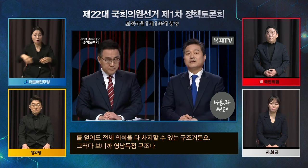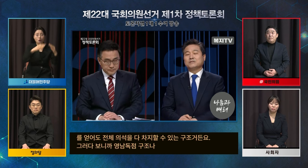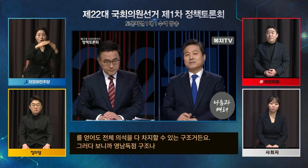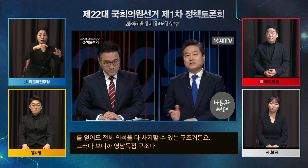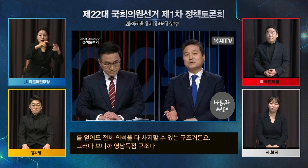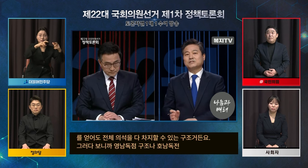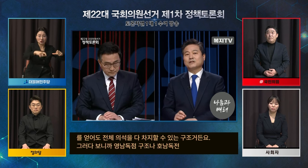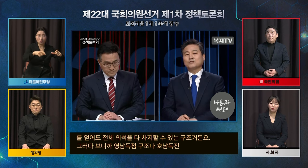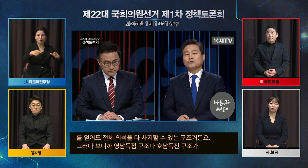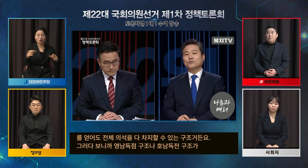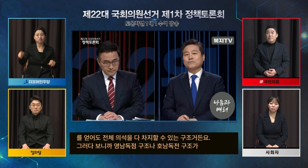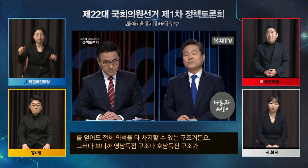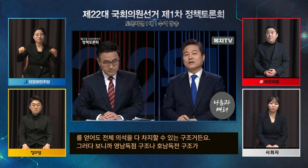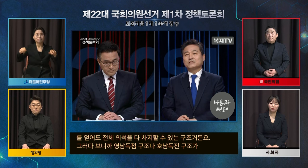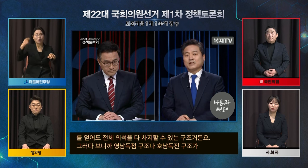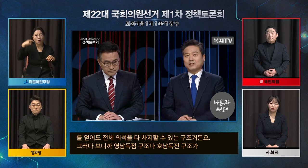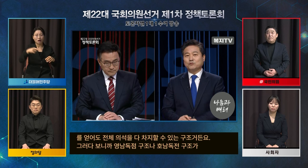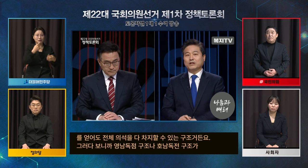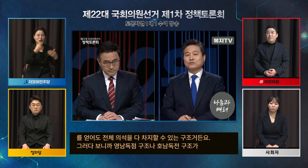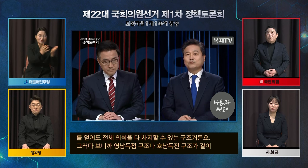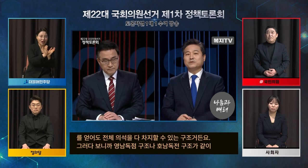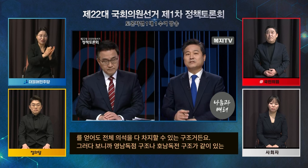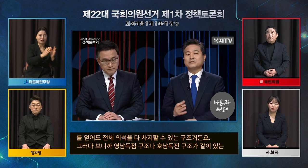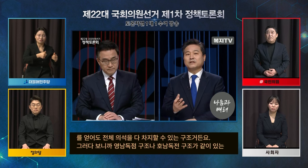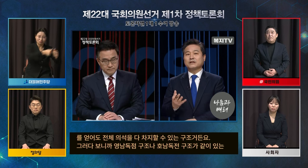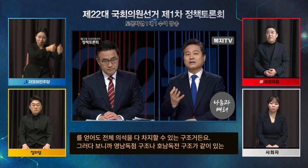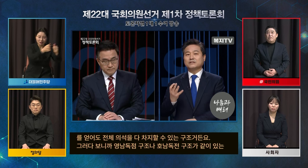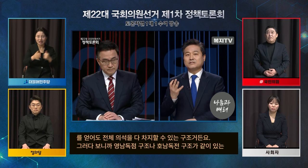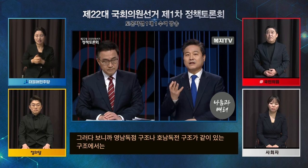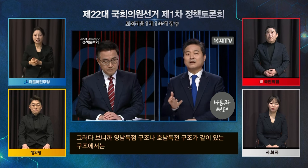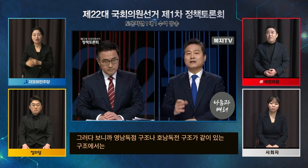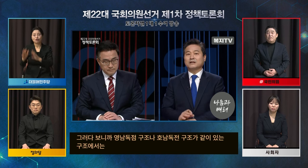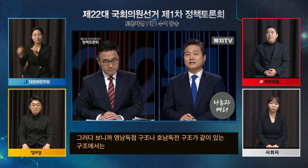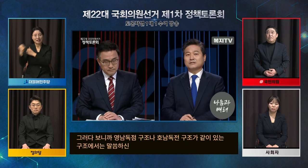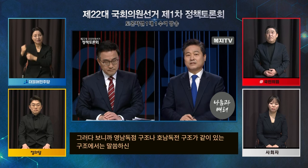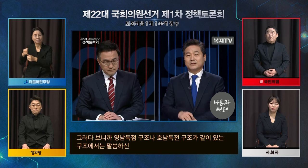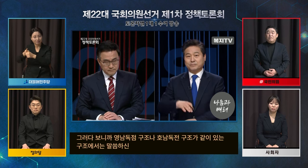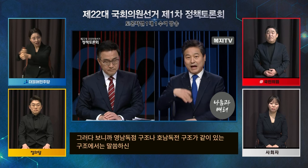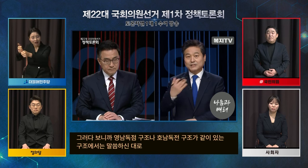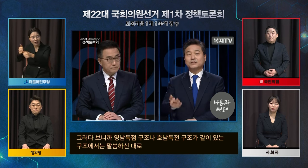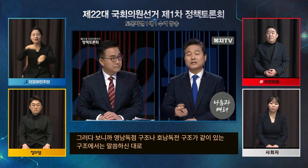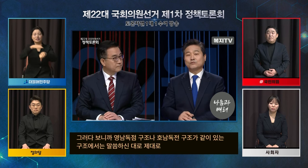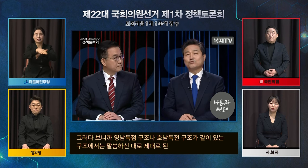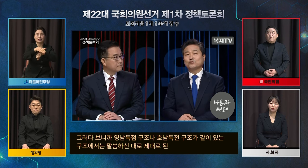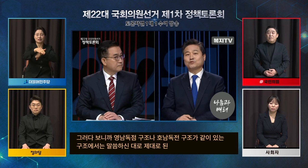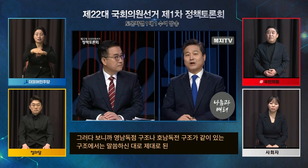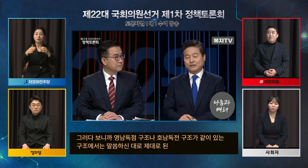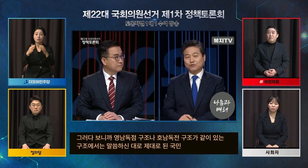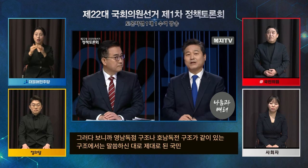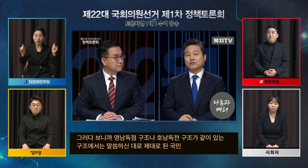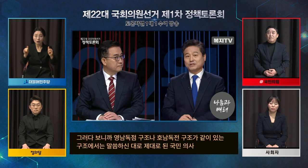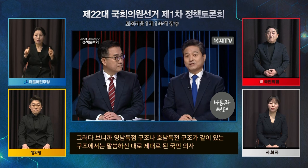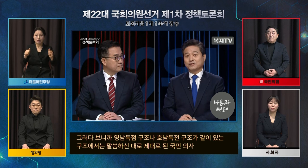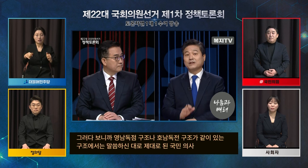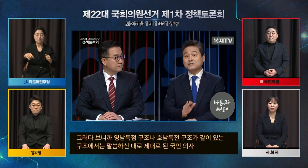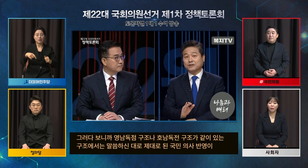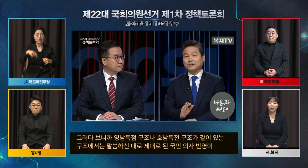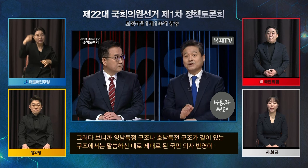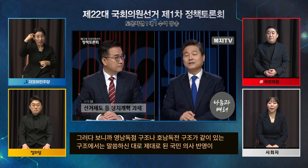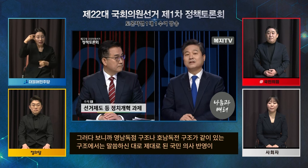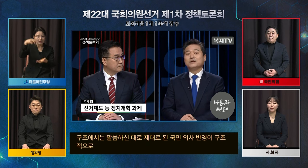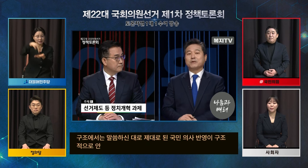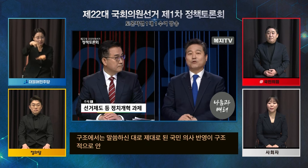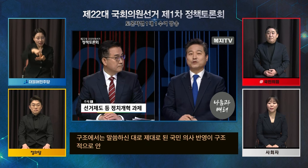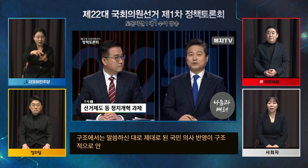말씀하신 대로 제대로 된 국민들의 의사 반영이 구조적으로 안 되게 되어 있는 거예요. 그래서